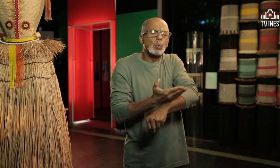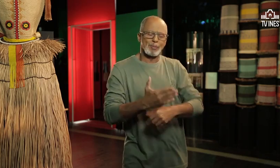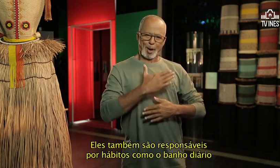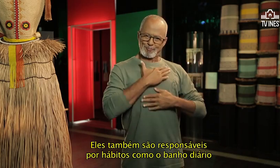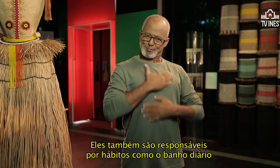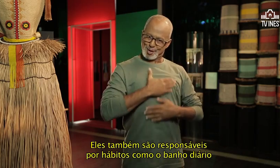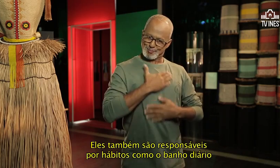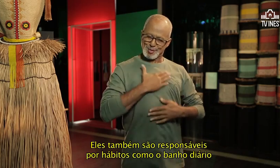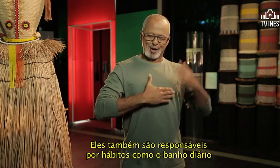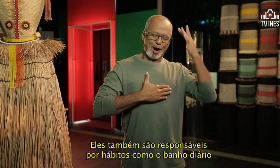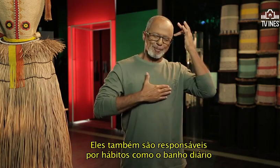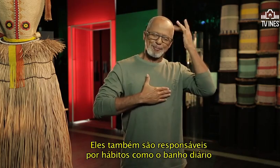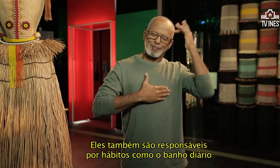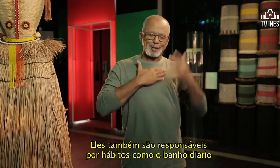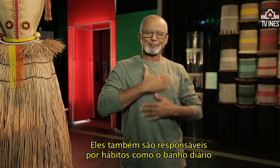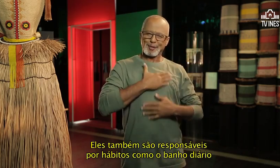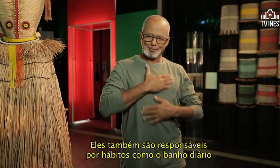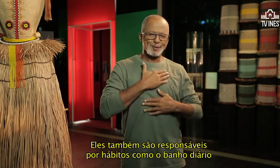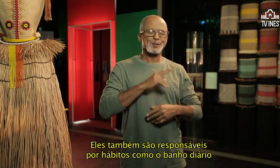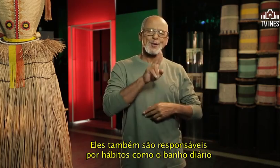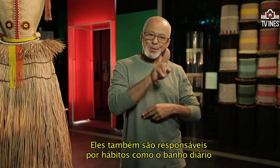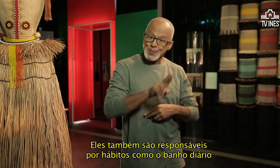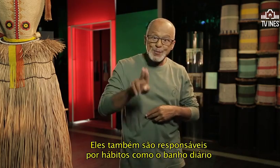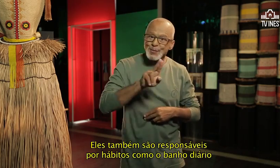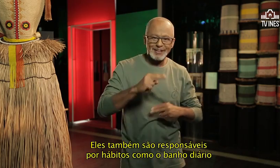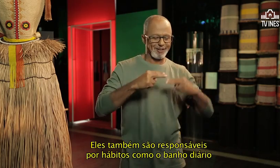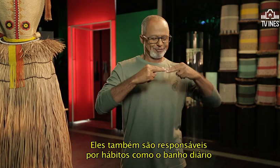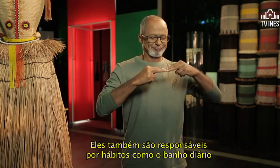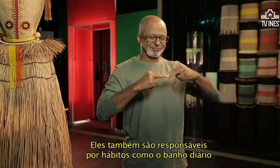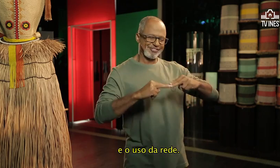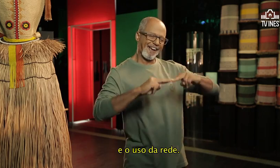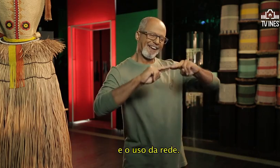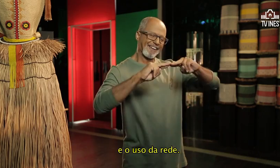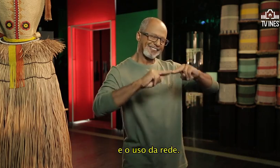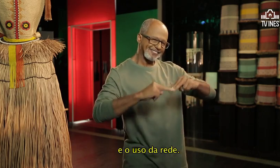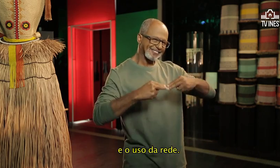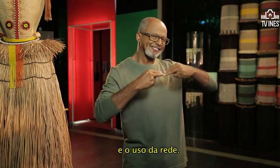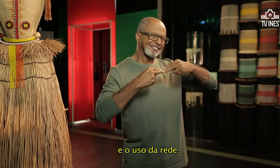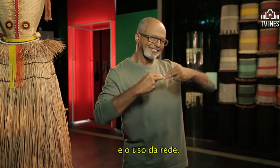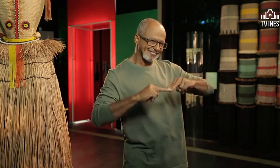Eles também são responsáveis por hábitos como o banho diário e o uso da rede.